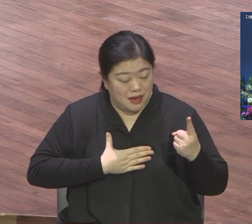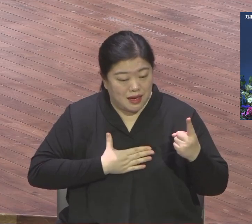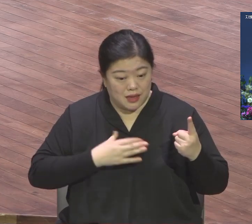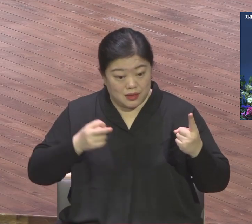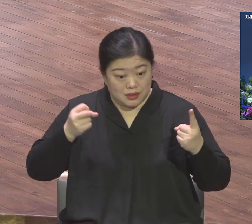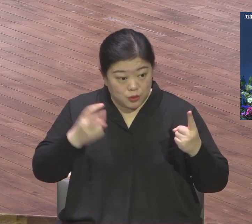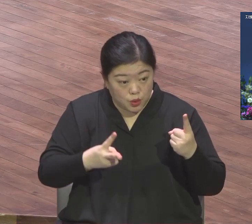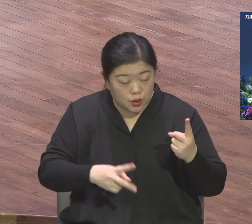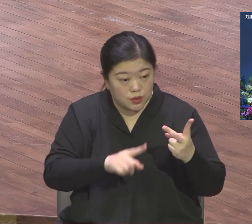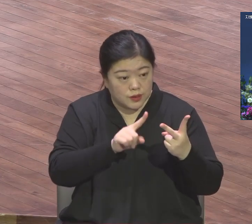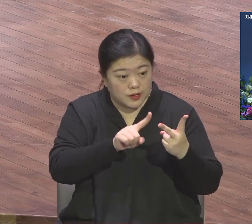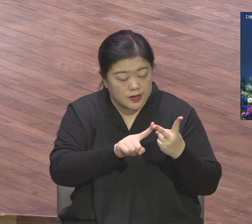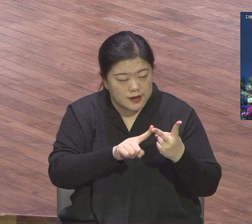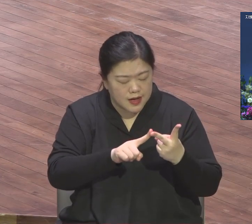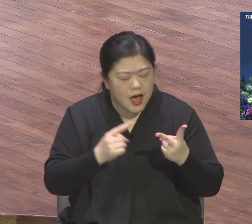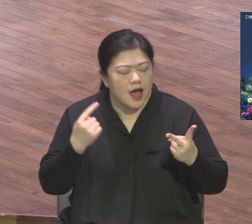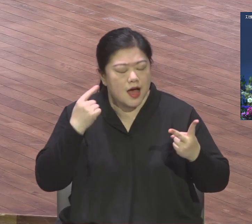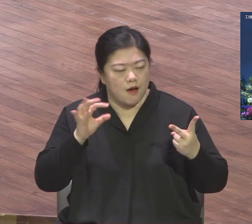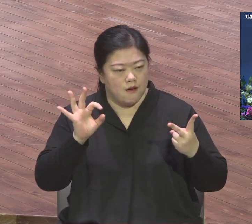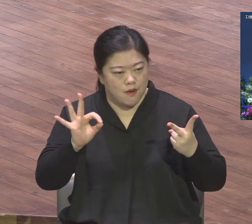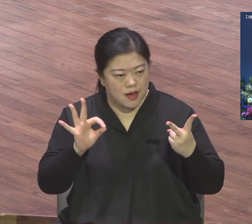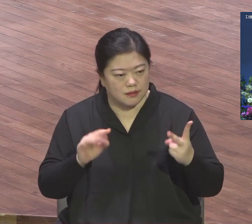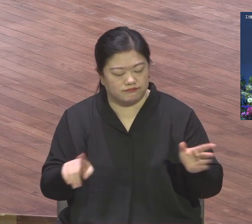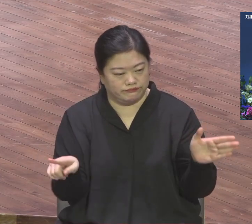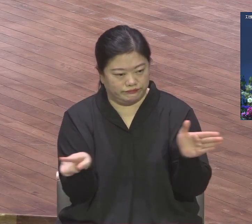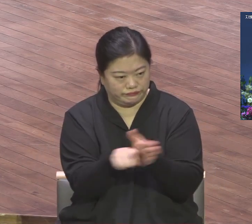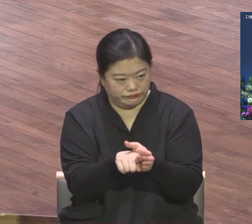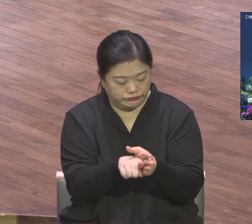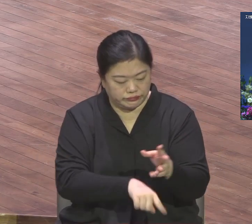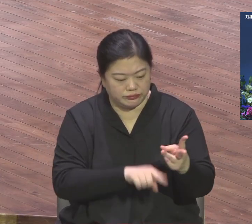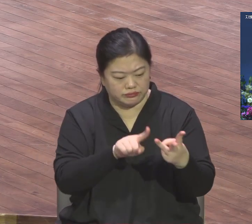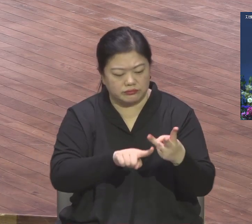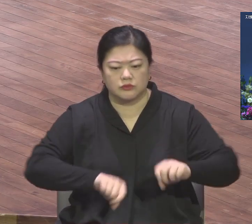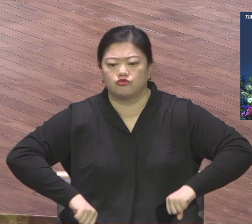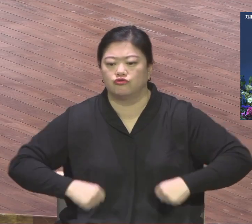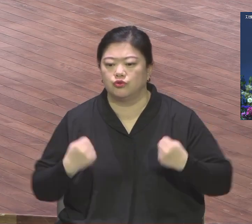위해 순종하고 행하는 것까지를 포함하고 있어요.